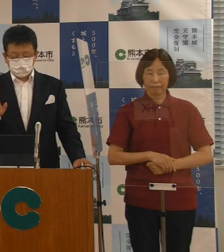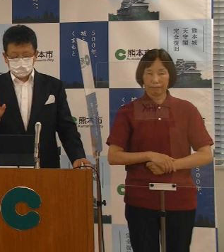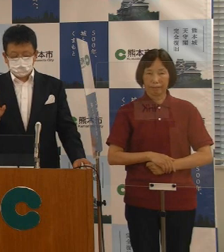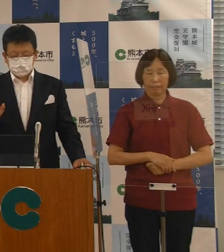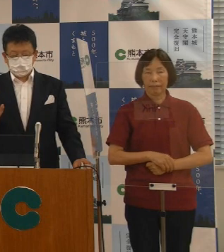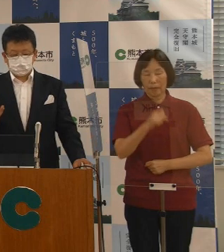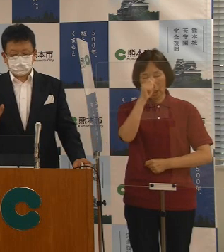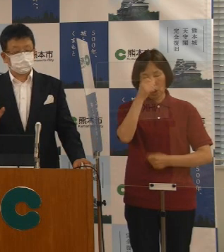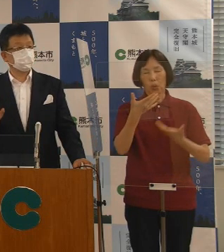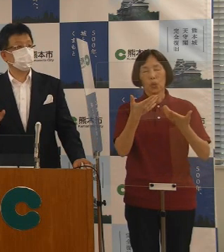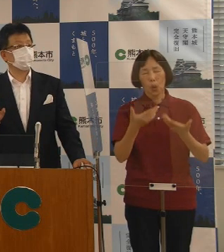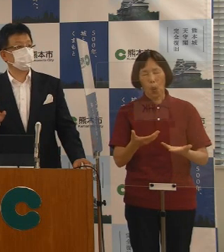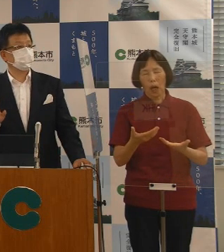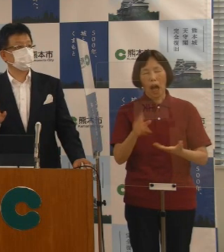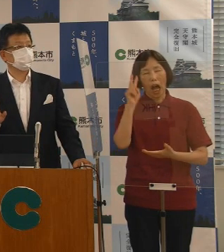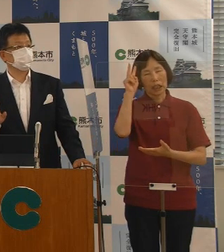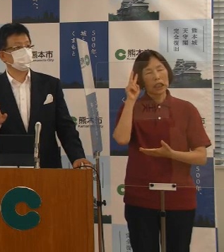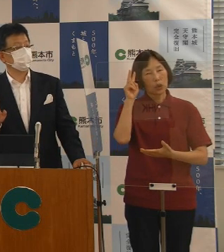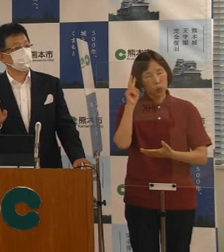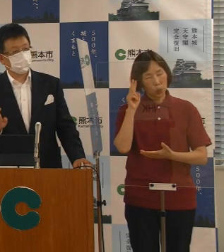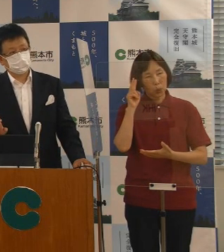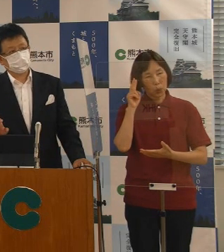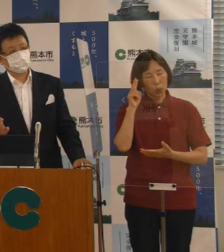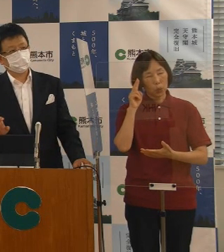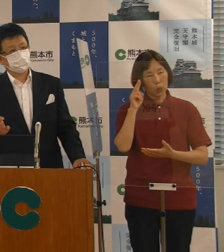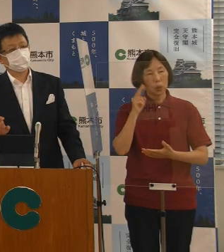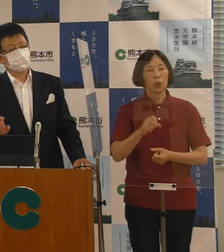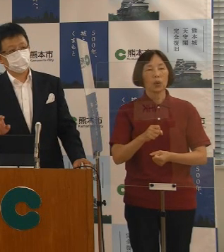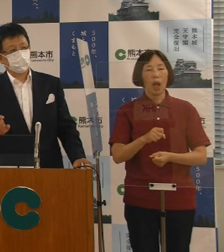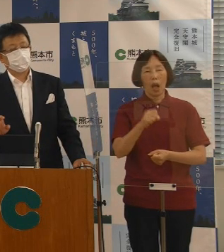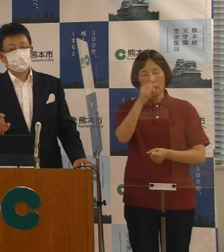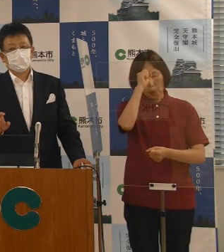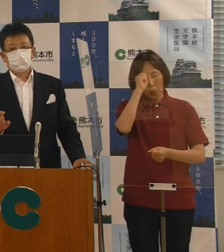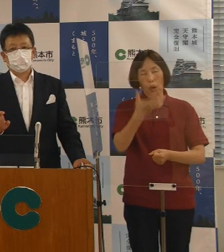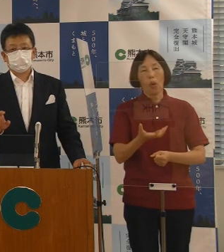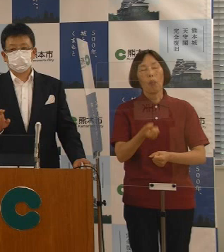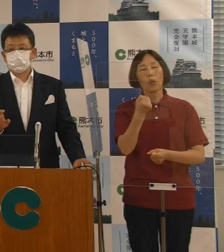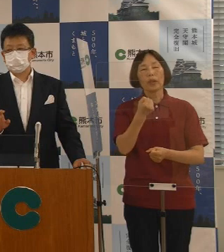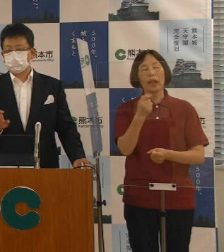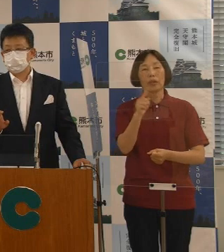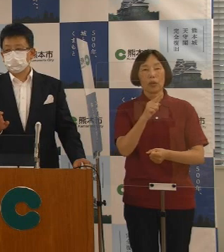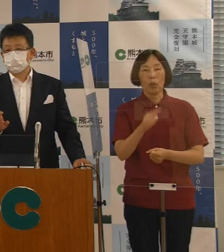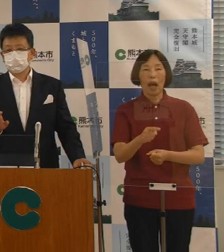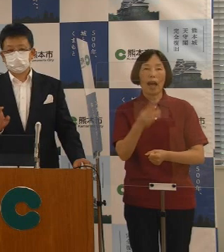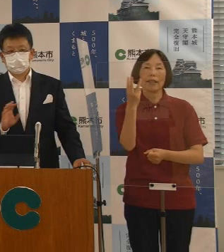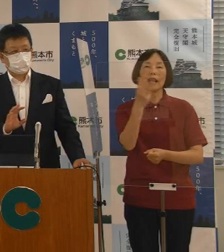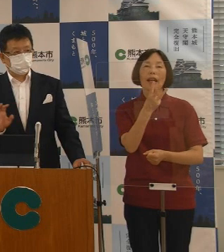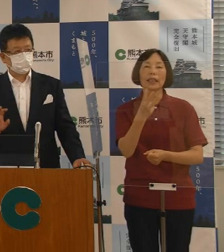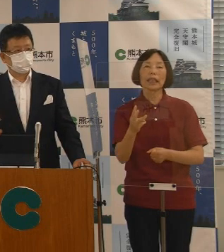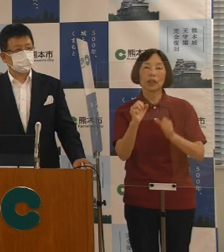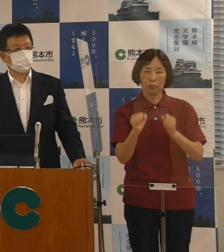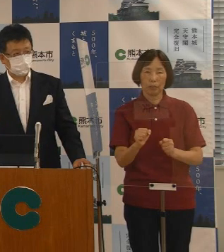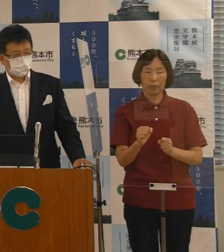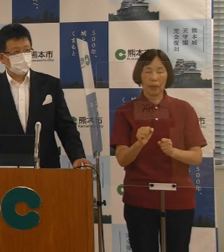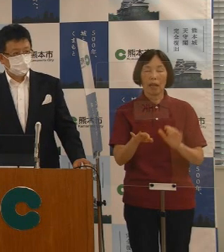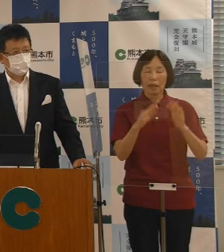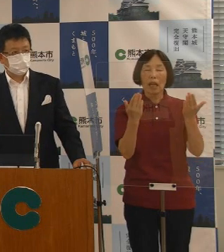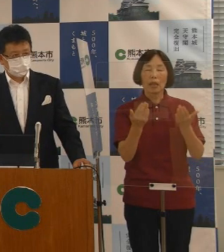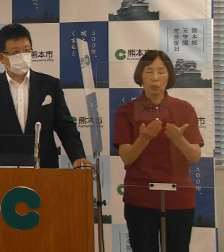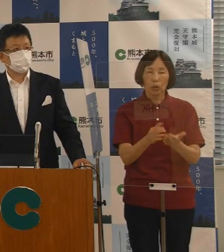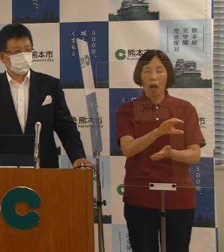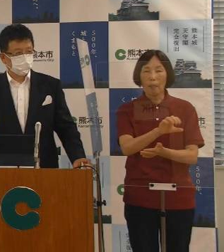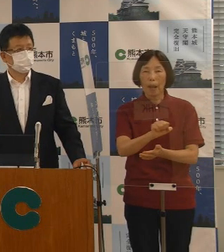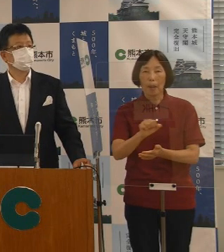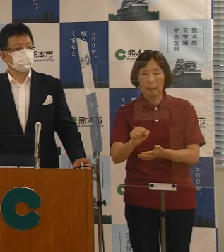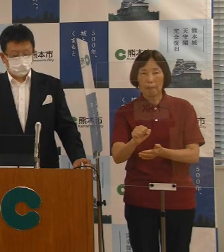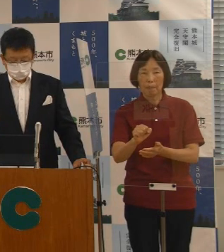重症化リスクとなる基礎疾患がある方はそのうち3名いらっしゃるということですので、まあ、そういった方についても全部把握をしながら今